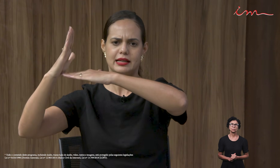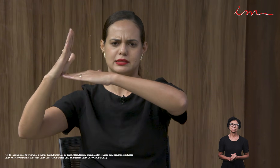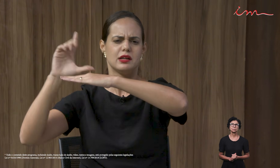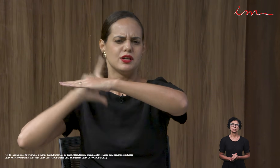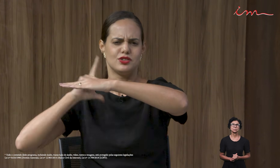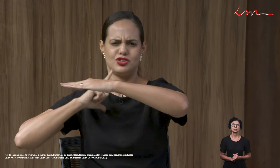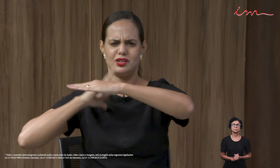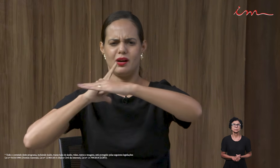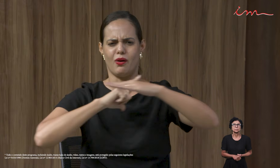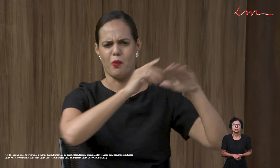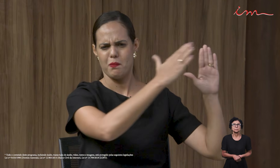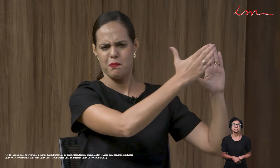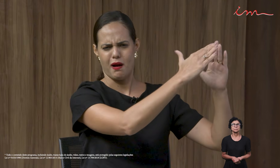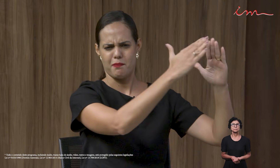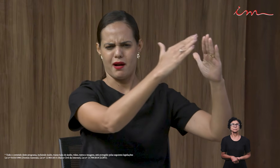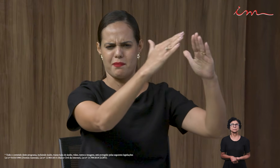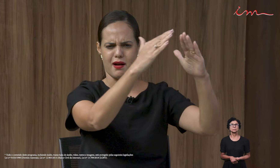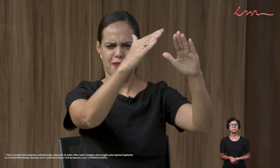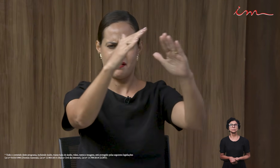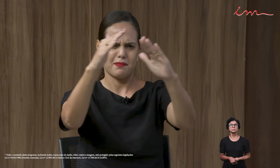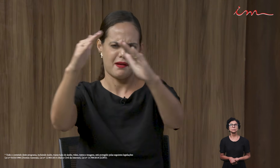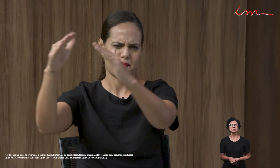a casa. Tinha, ó.